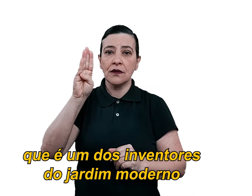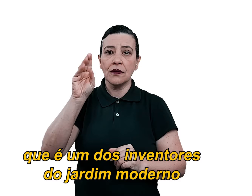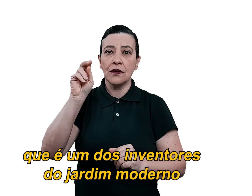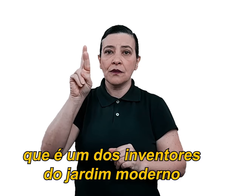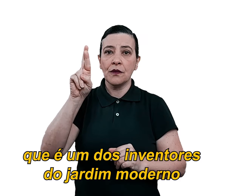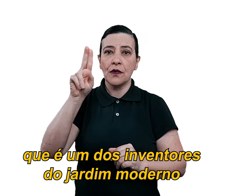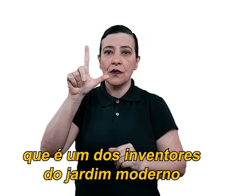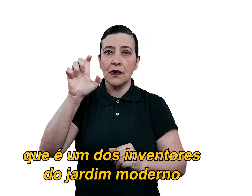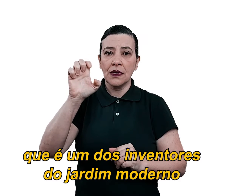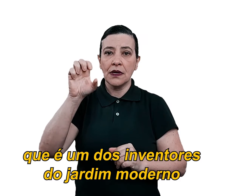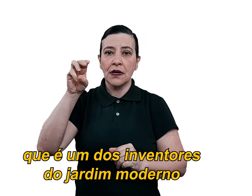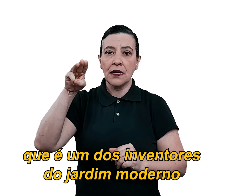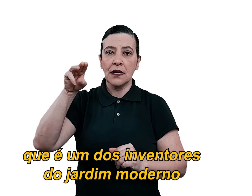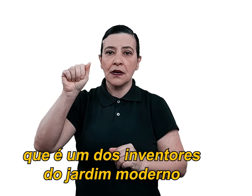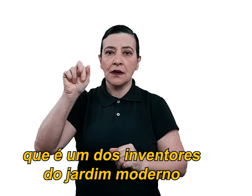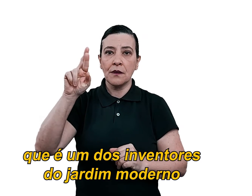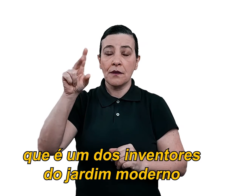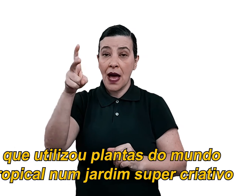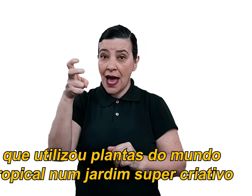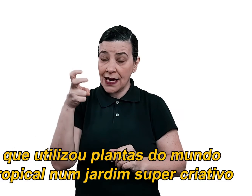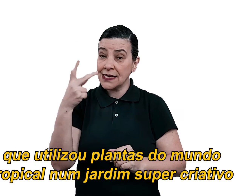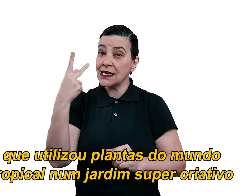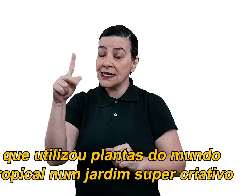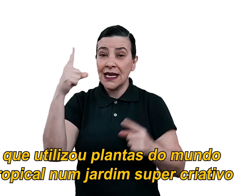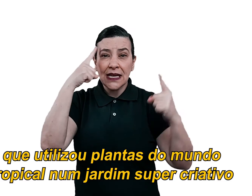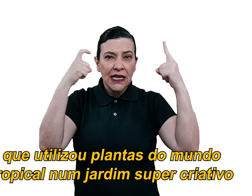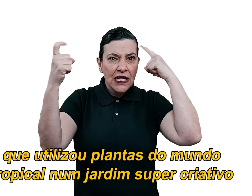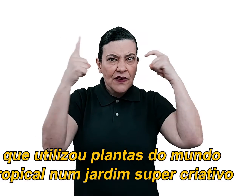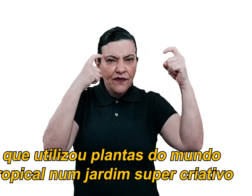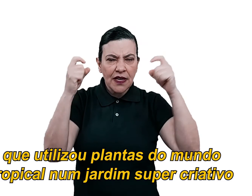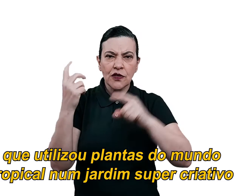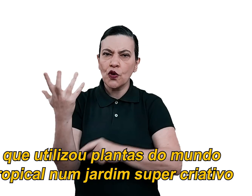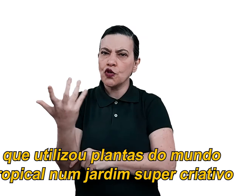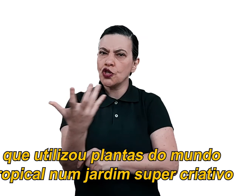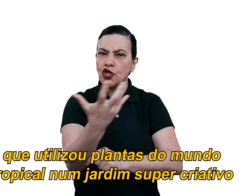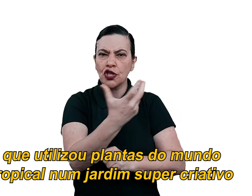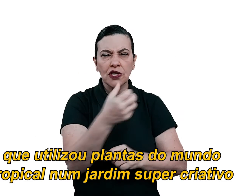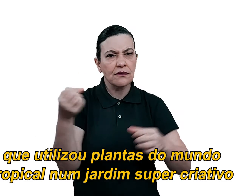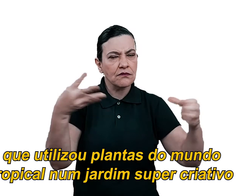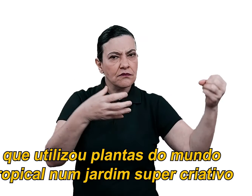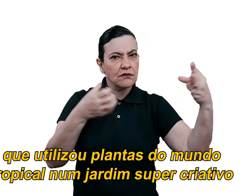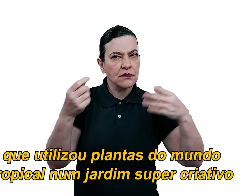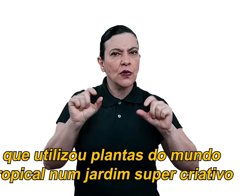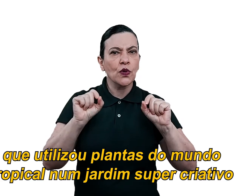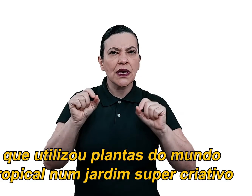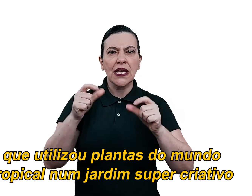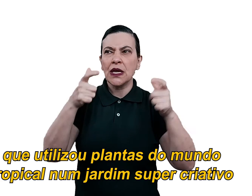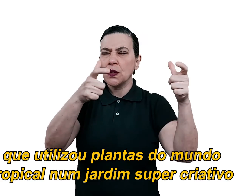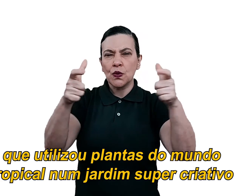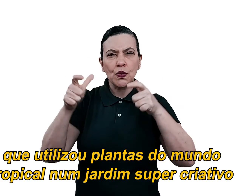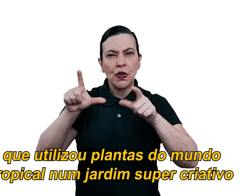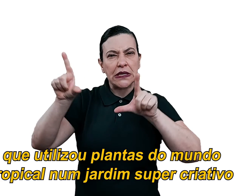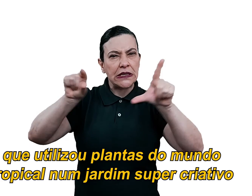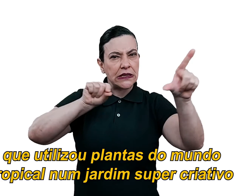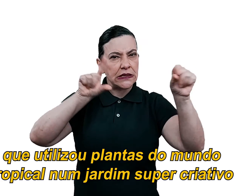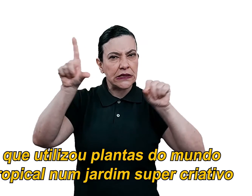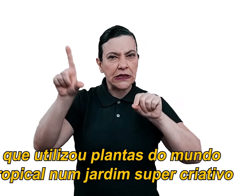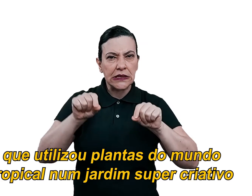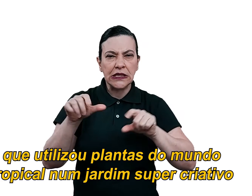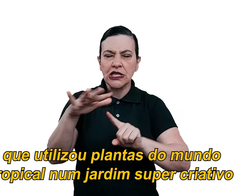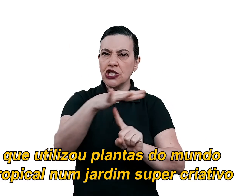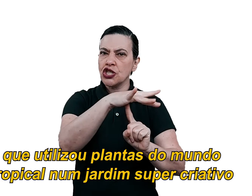que é um dos inventores do jardim moderno, que utilizou plantas do mundo tropical, não é, em jardins